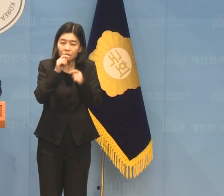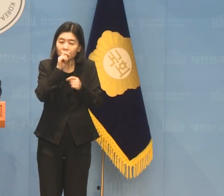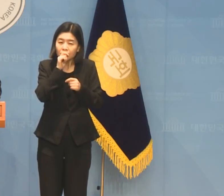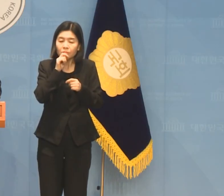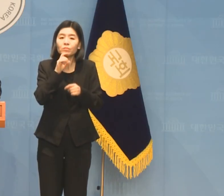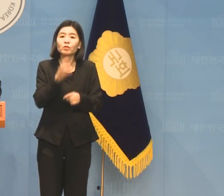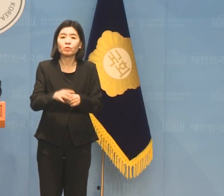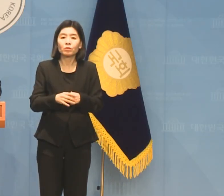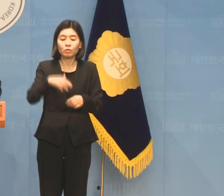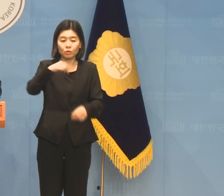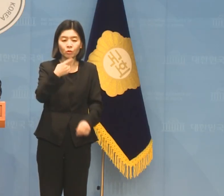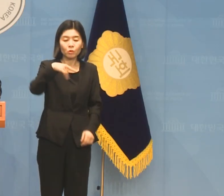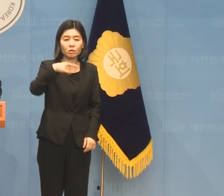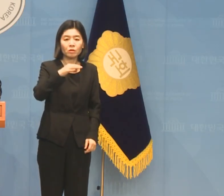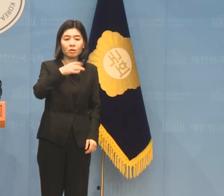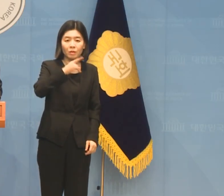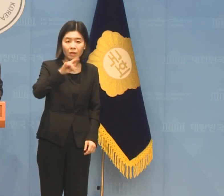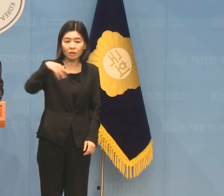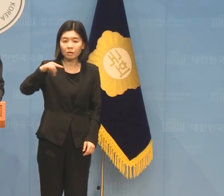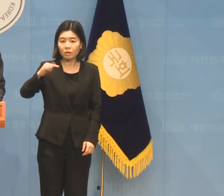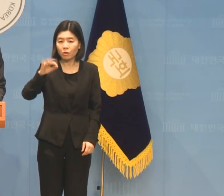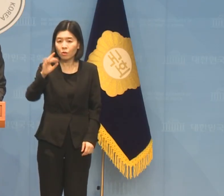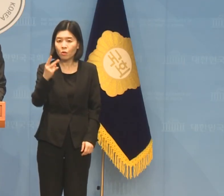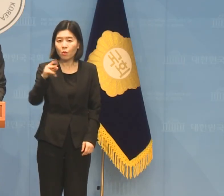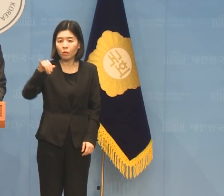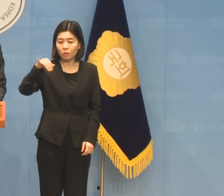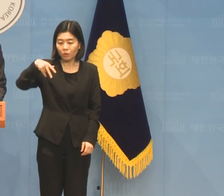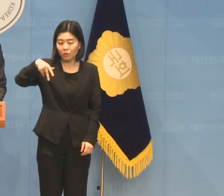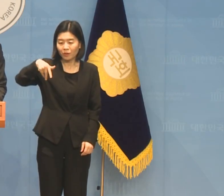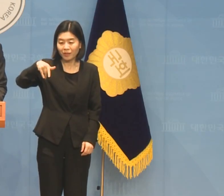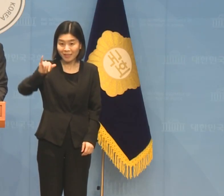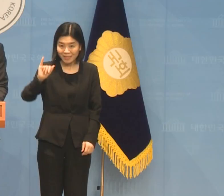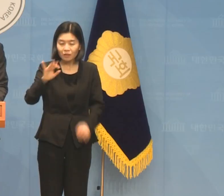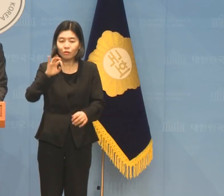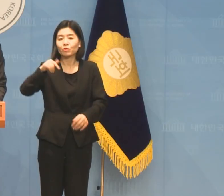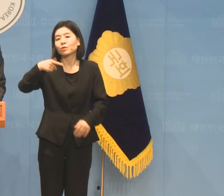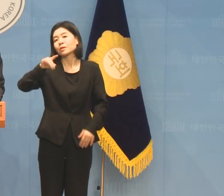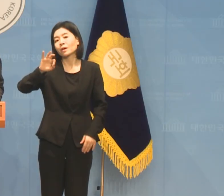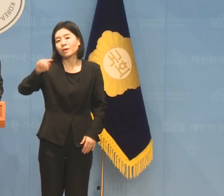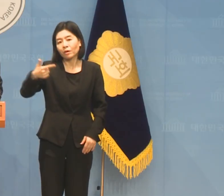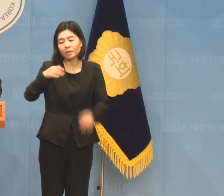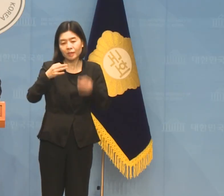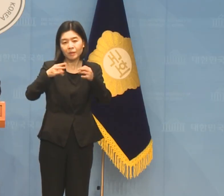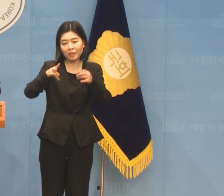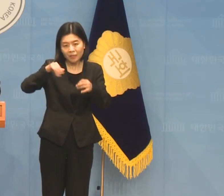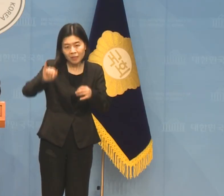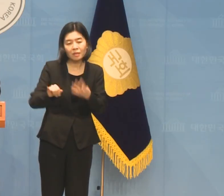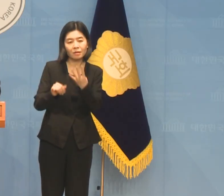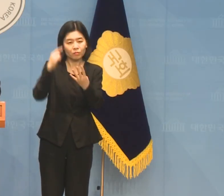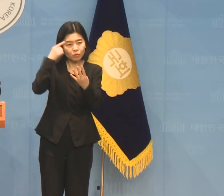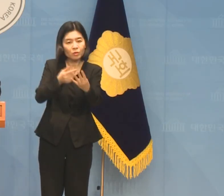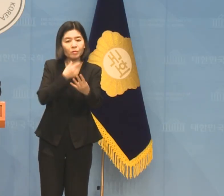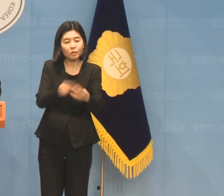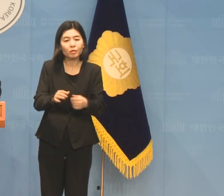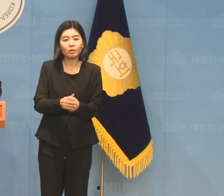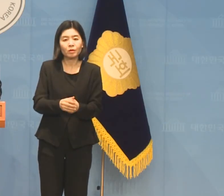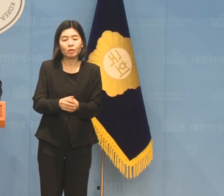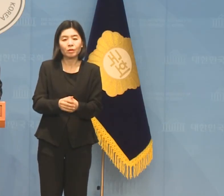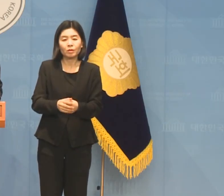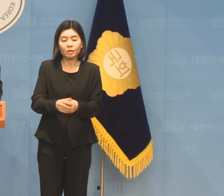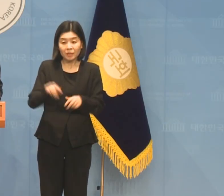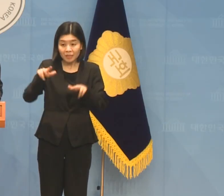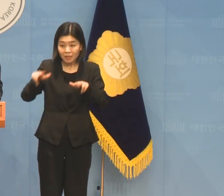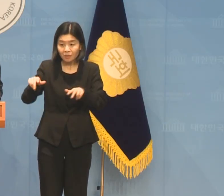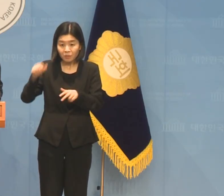조승래, 전용기, 윤상현, 김혜지 의원에게 묻습니다. 전장현은 지금 장애인 이동권이 아니라